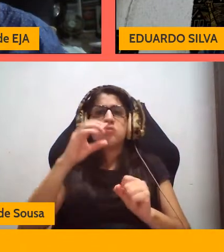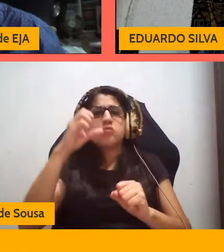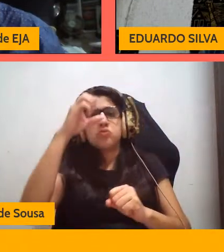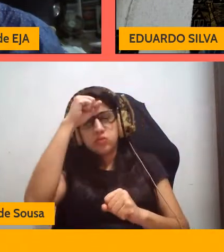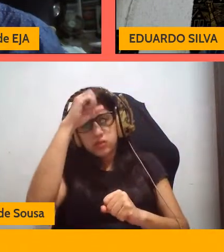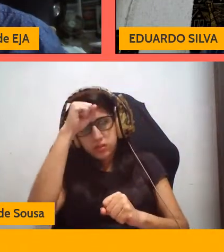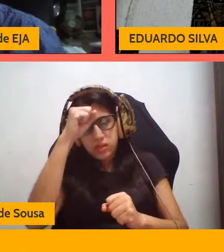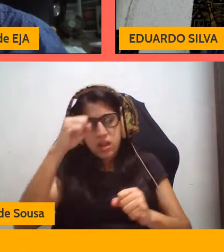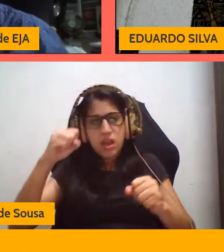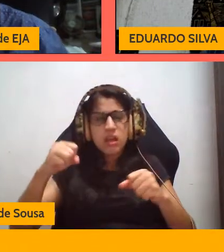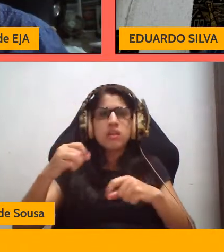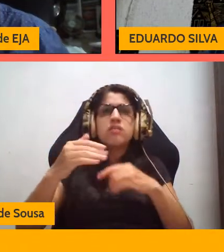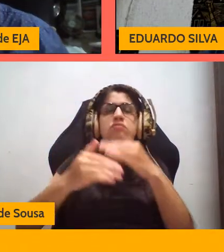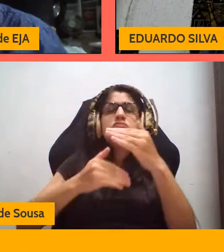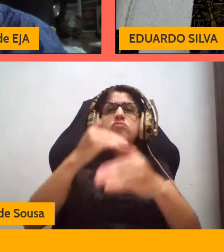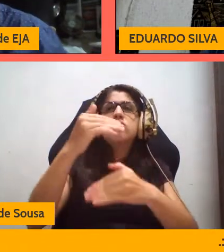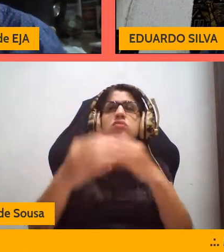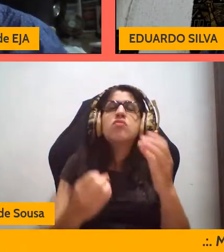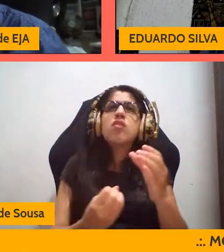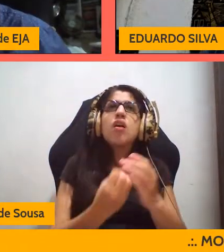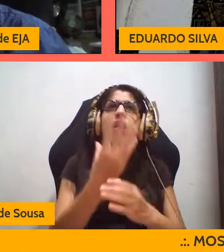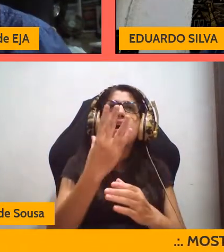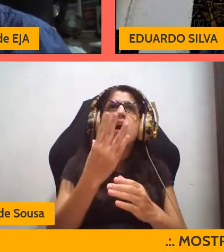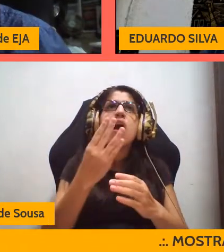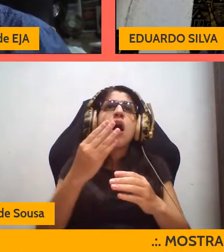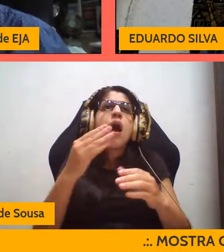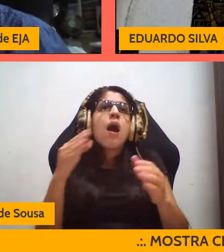de uma experiência específica.